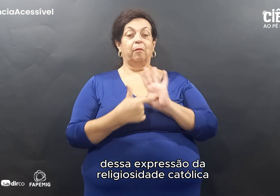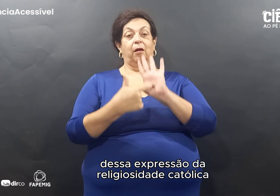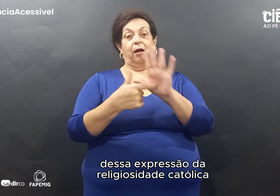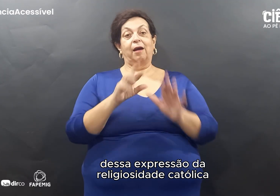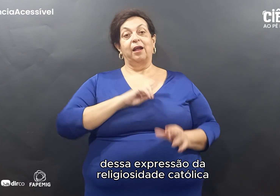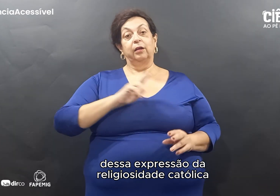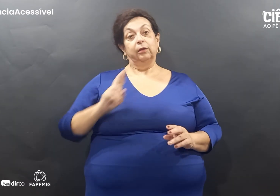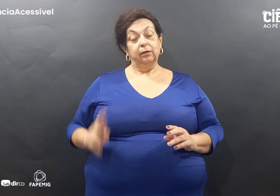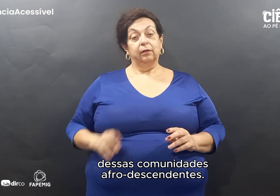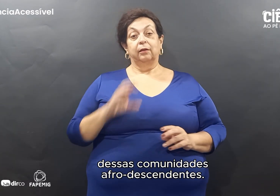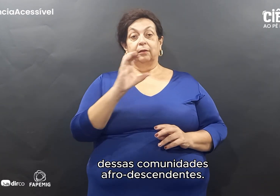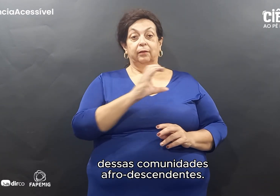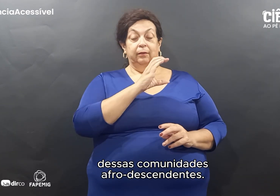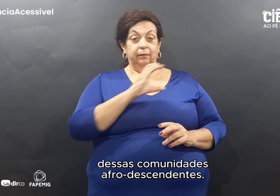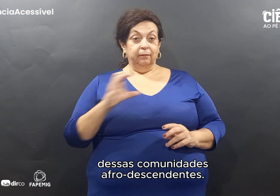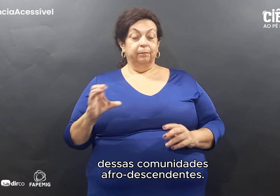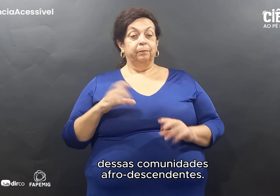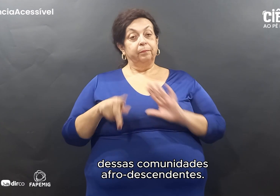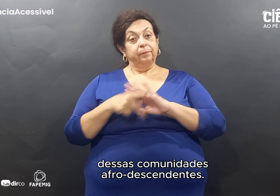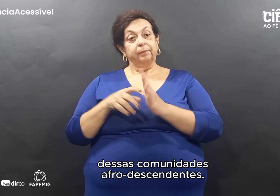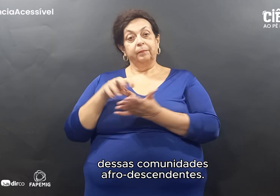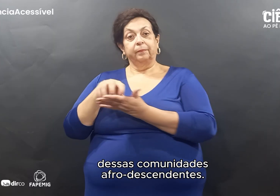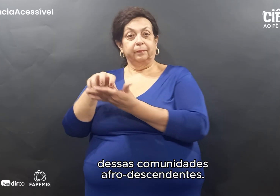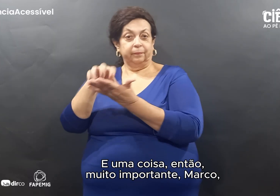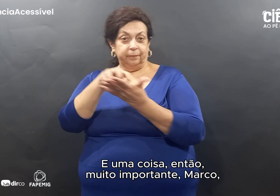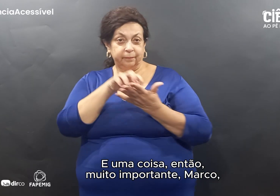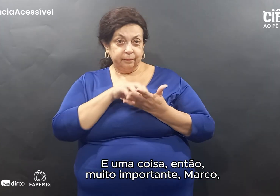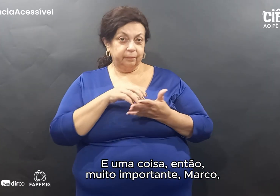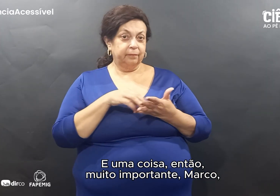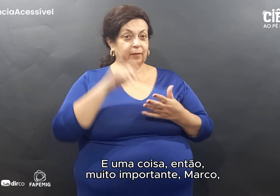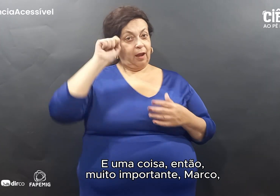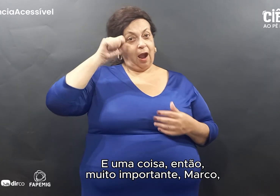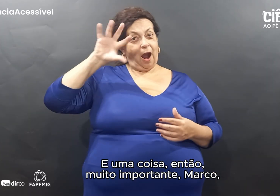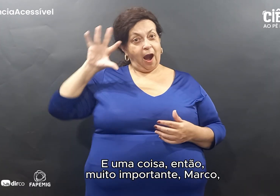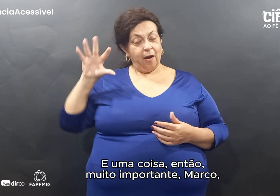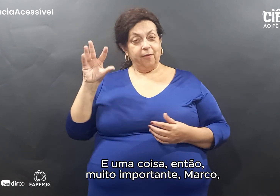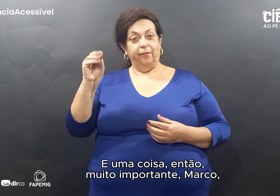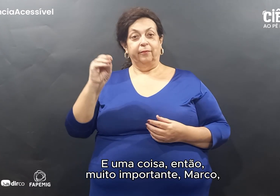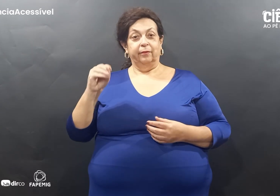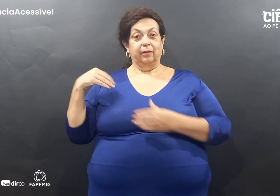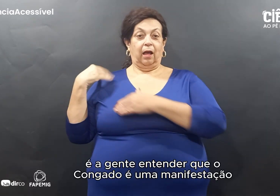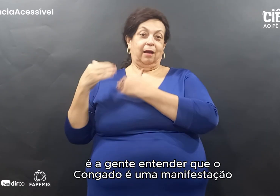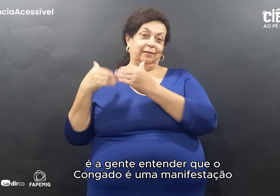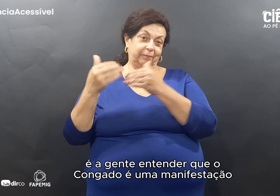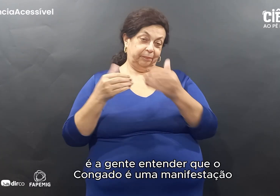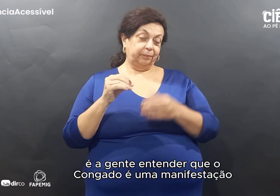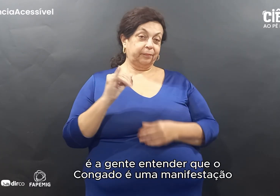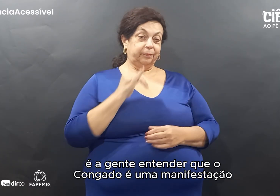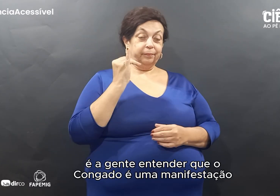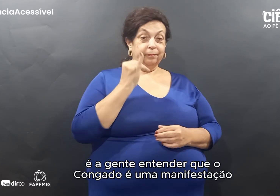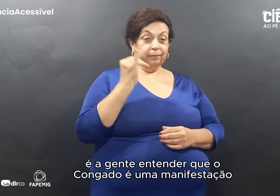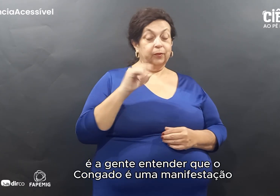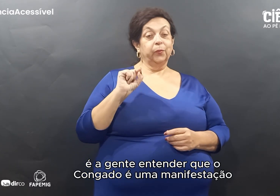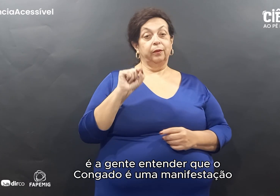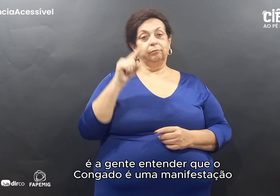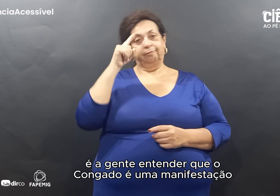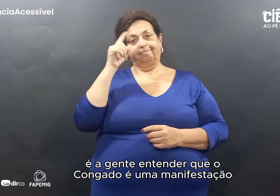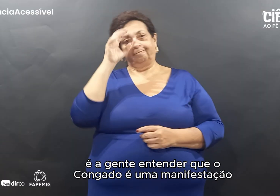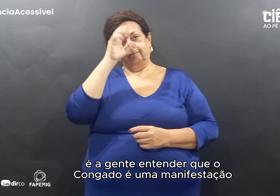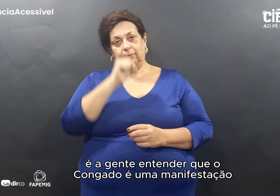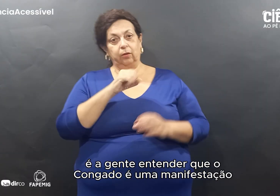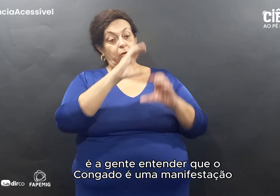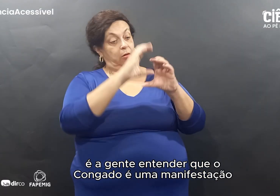religiosidade católica dessas comunidades afrodescendentes. E uma coisa, então, muito importante, Marco, é a gente entender que